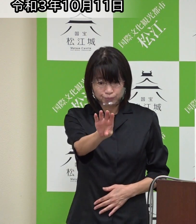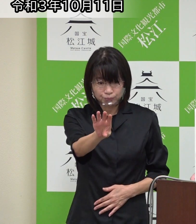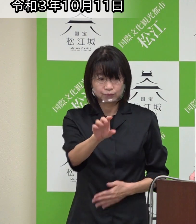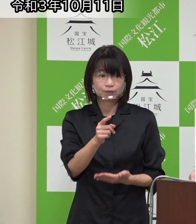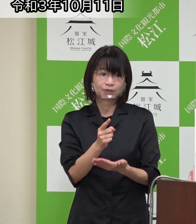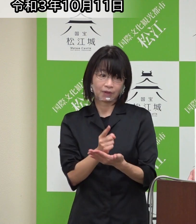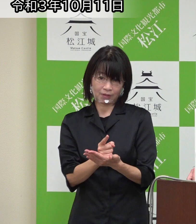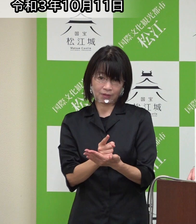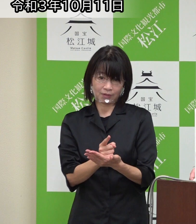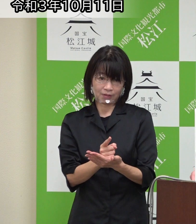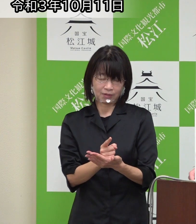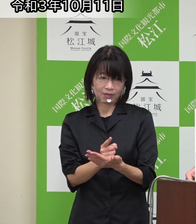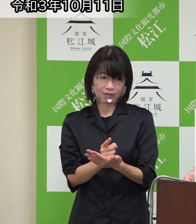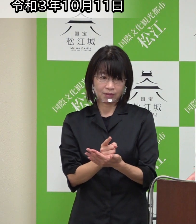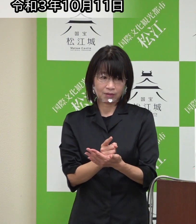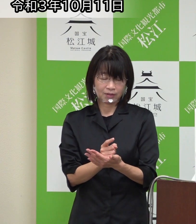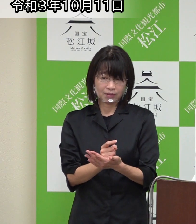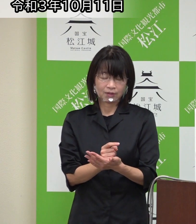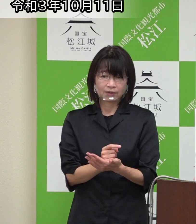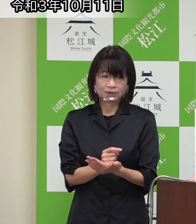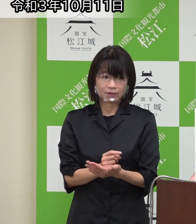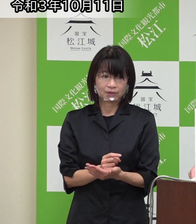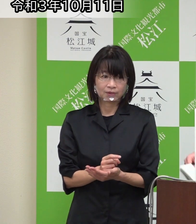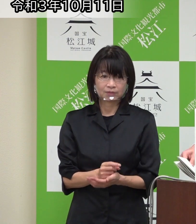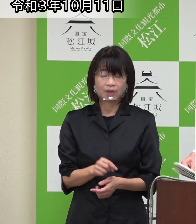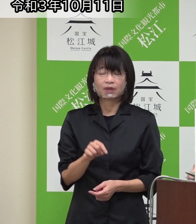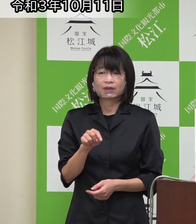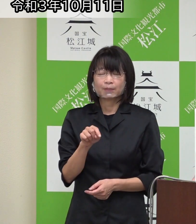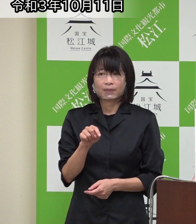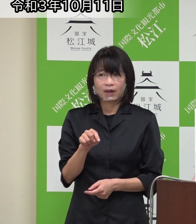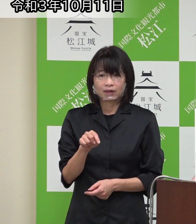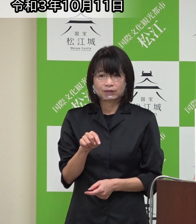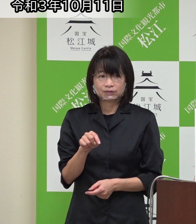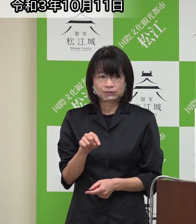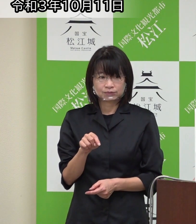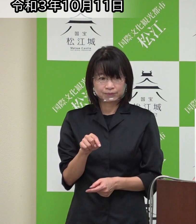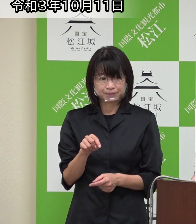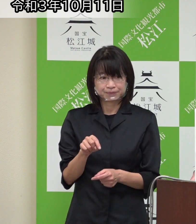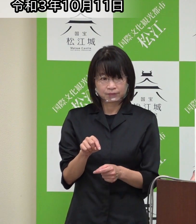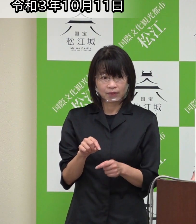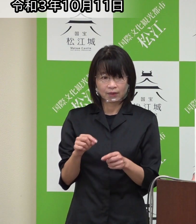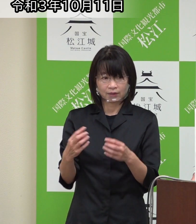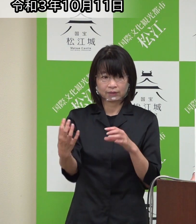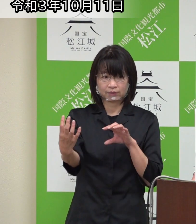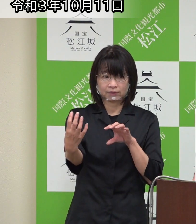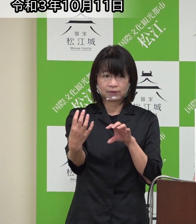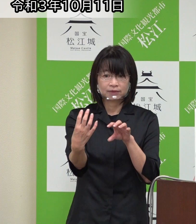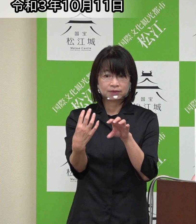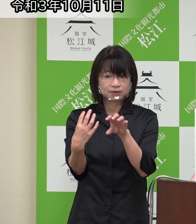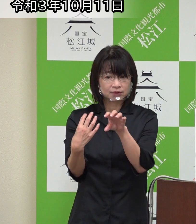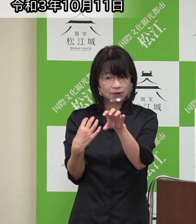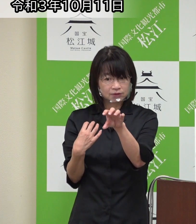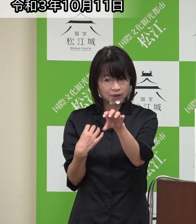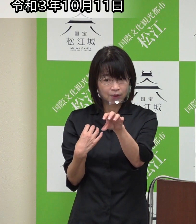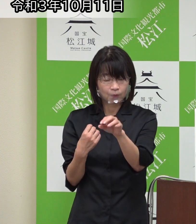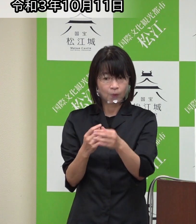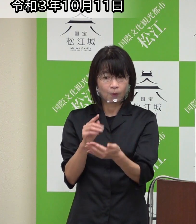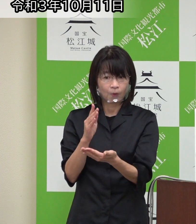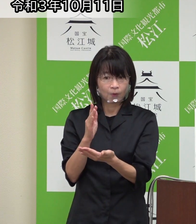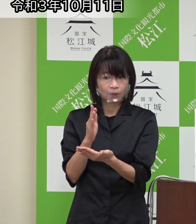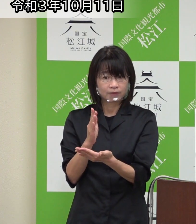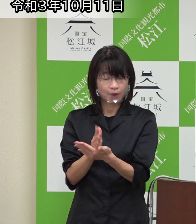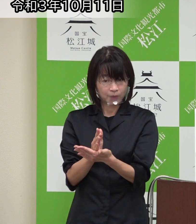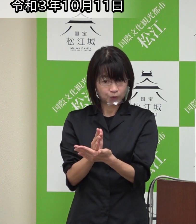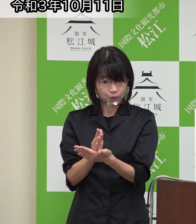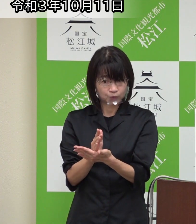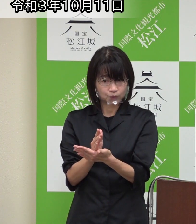とこう、再考して、やっぱりこう1車線の一方通行でもやっていけるだろうというお話になったということだったんですけれ